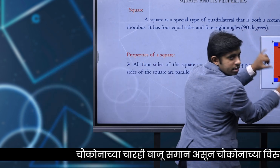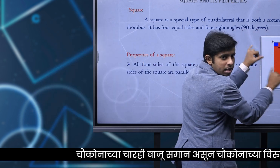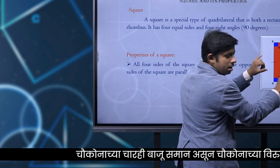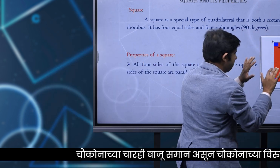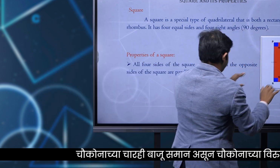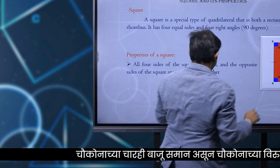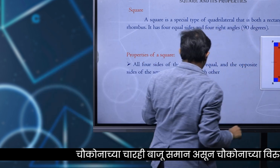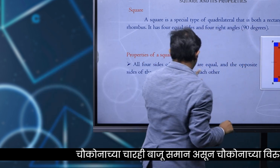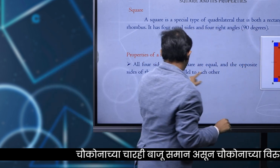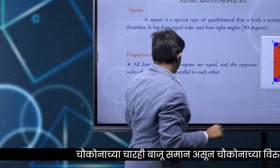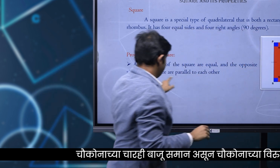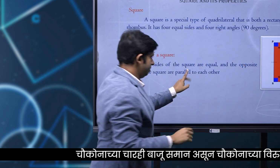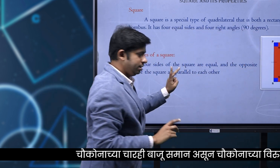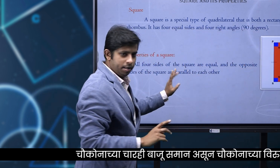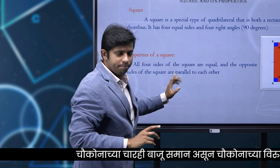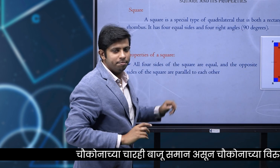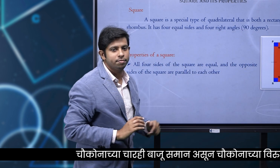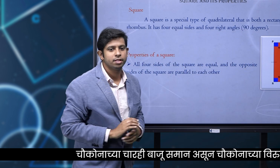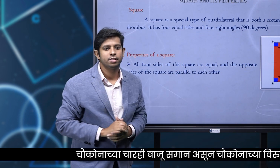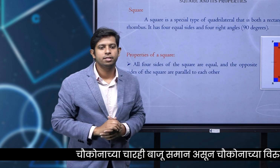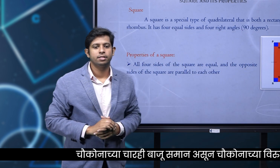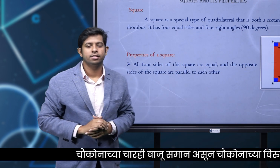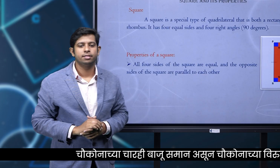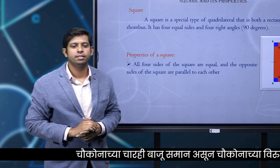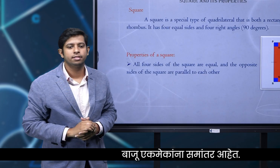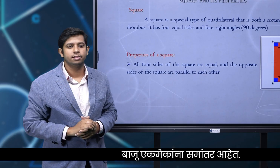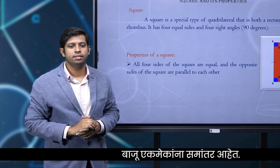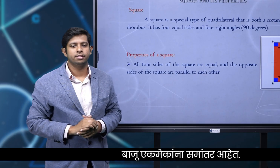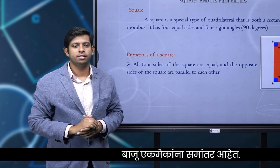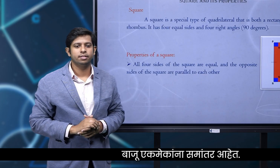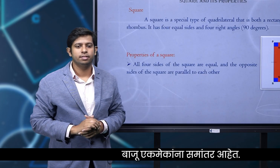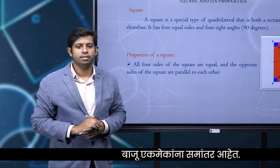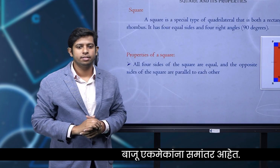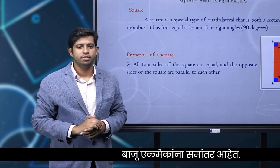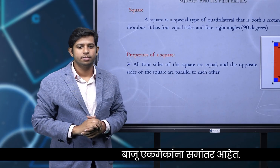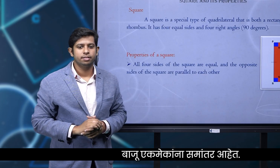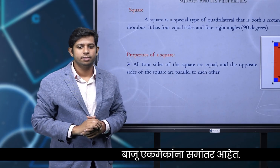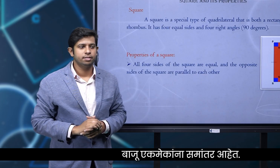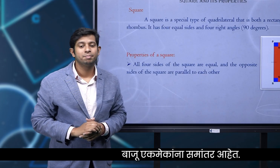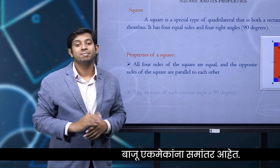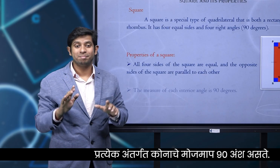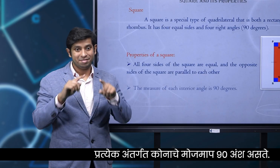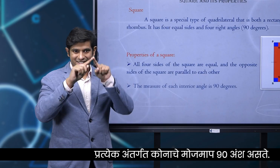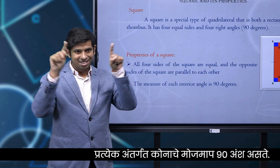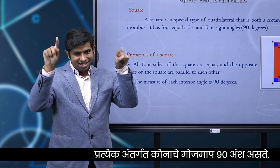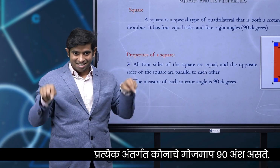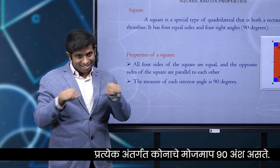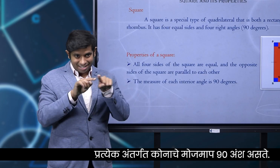चौकोनाच्या 4ही बाजू समान असून चौकोनाच्या विरुद्ध बाजू एकमेकांना समांतर आहेत. प्रत्येक